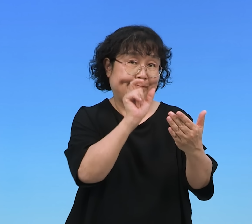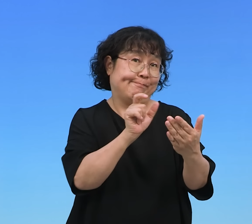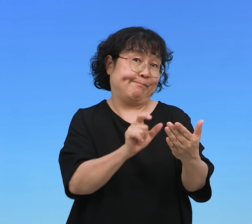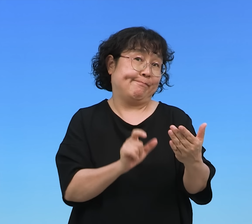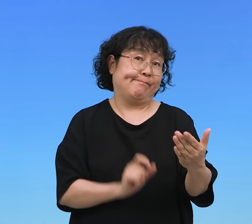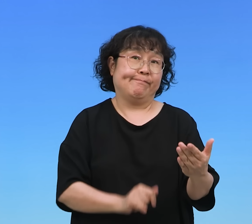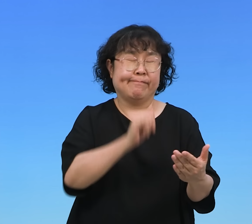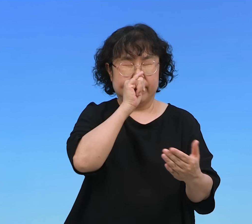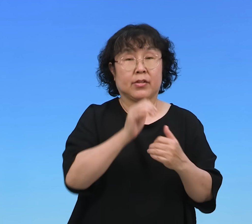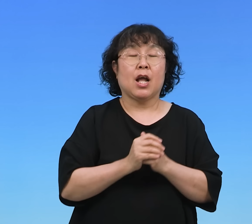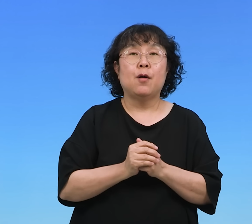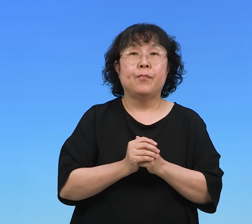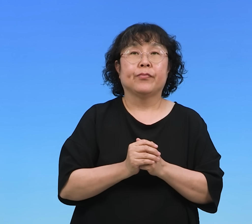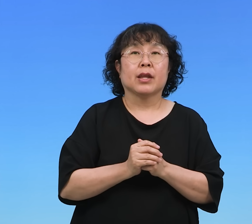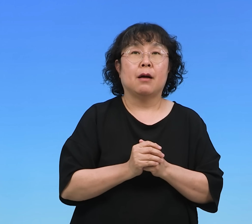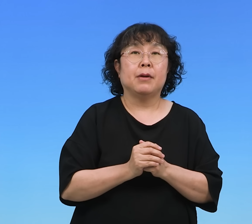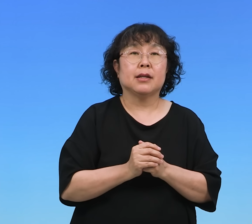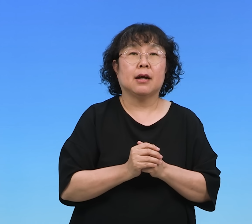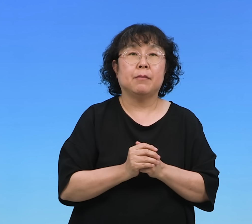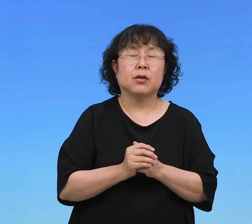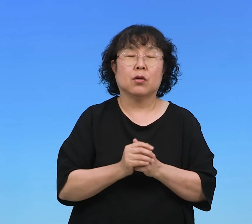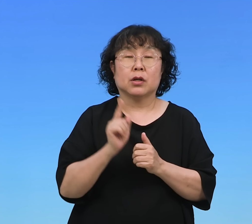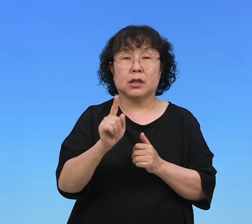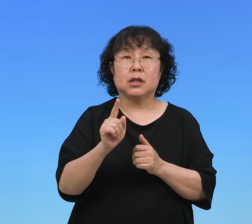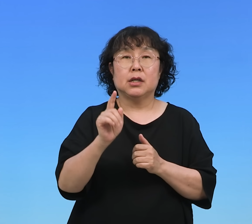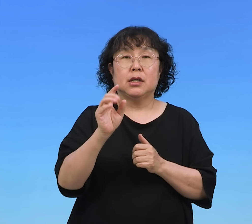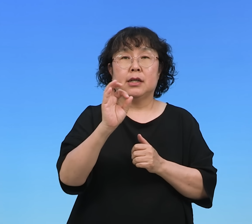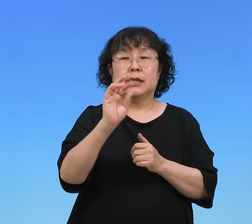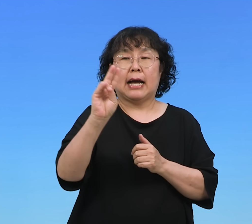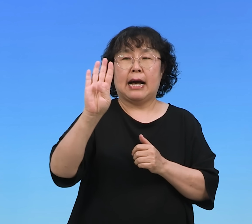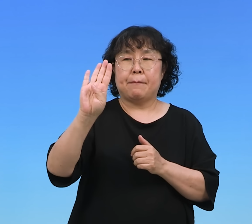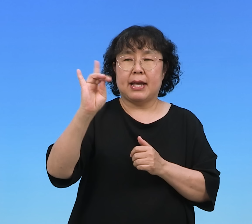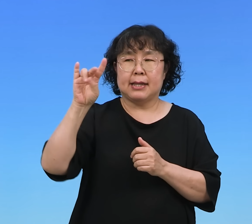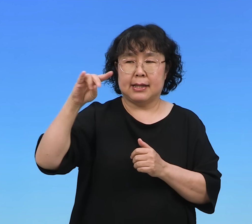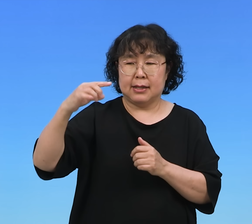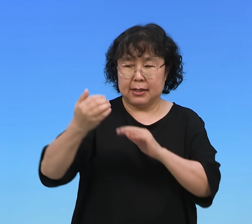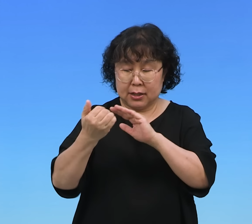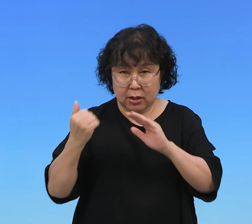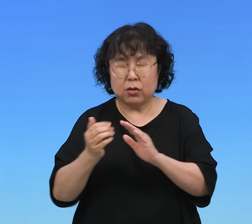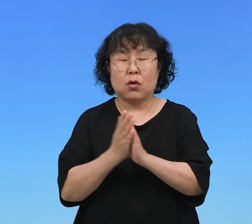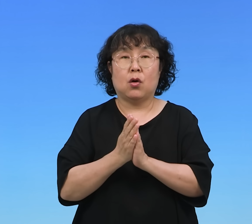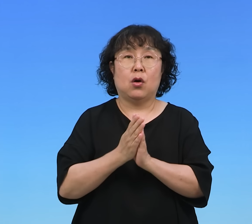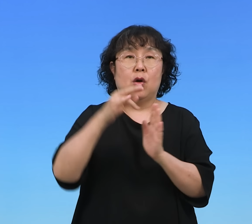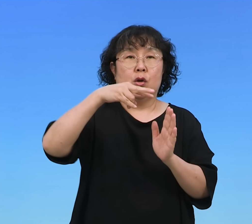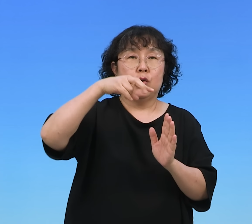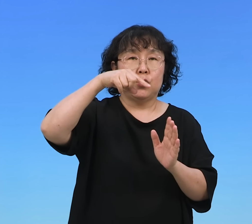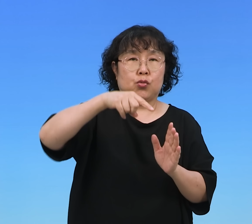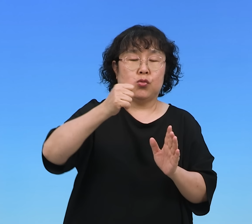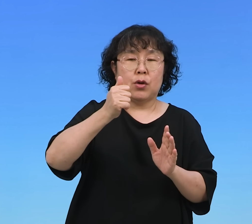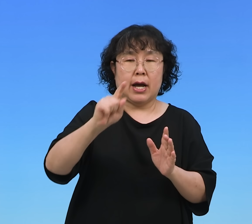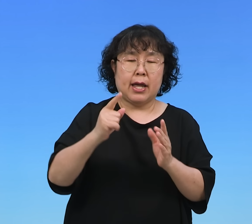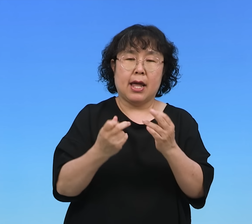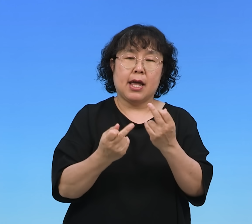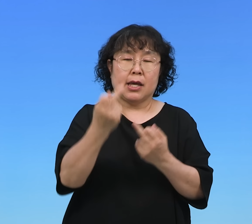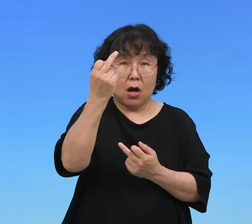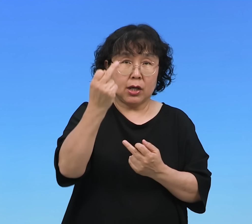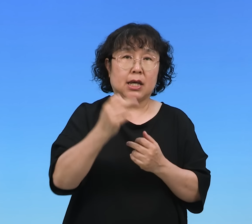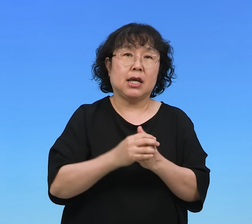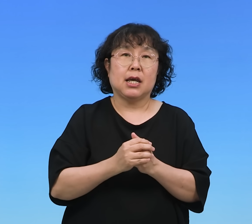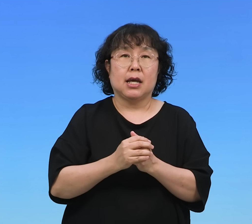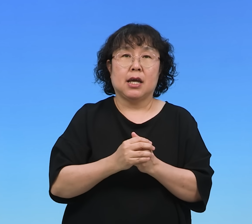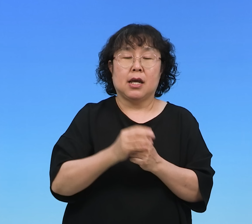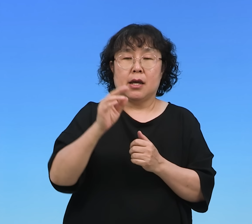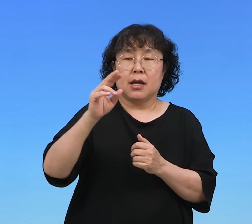이제 오늘 본문 야벳을 기록한 부분 바로 그 다음 11절에도 보십시오. 수아의 형 글룹이 머힐을 낳았으니